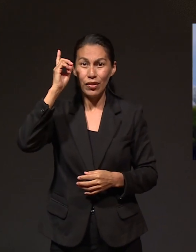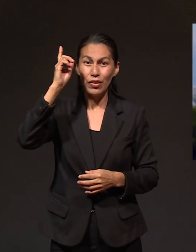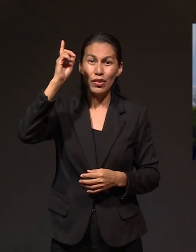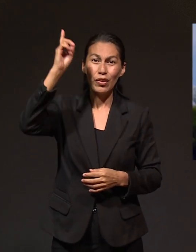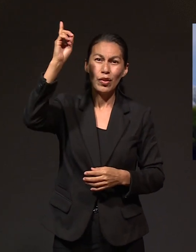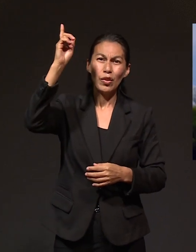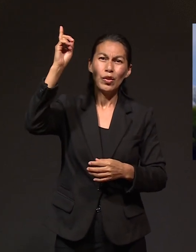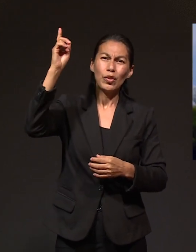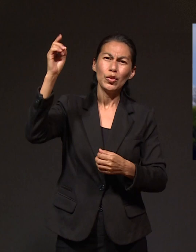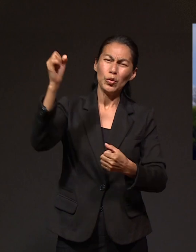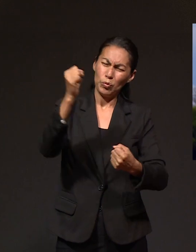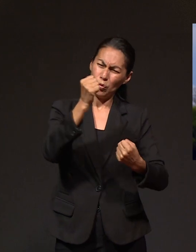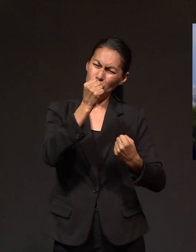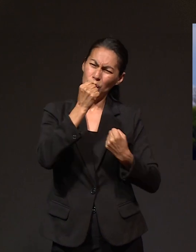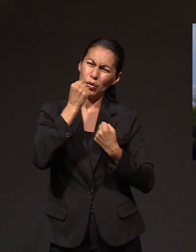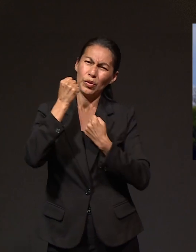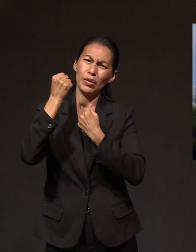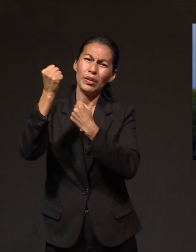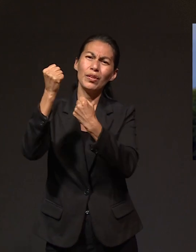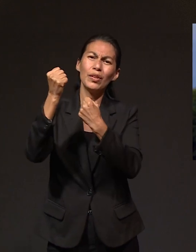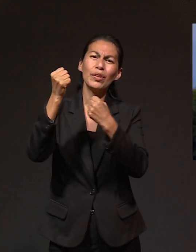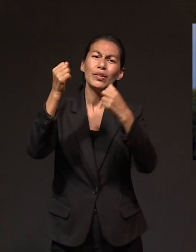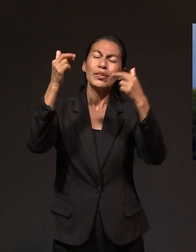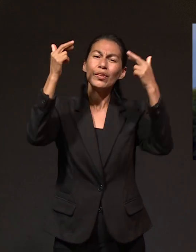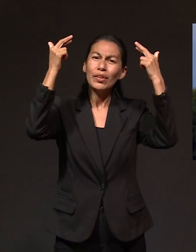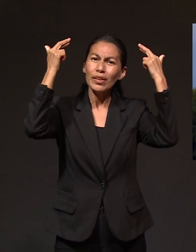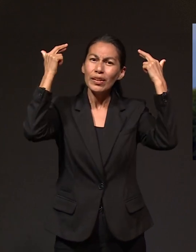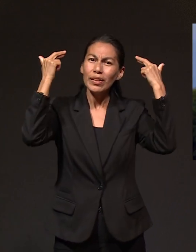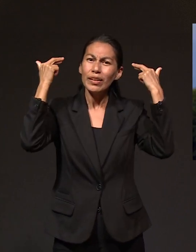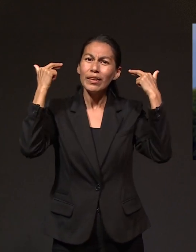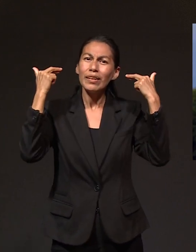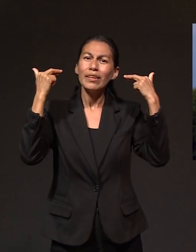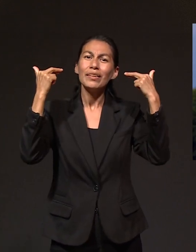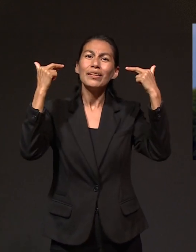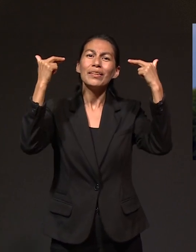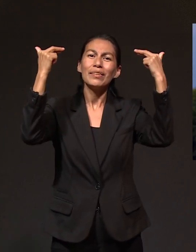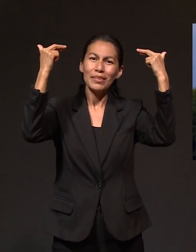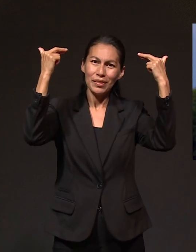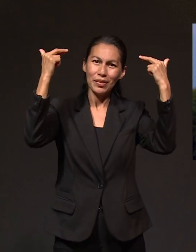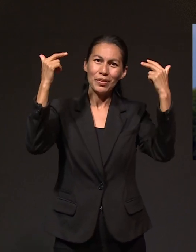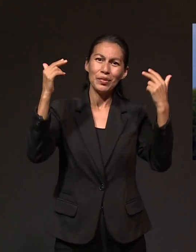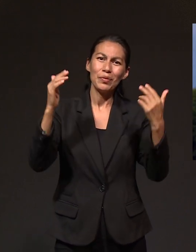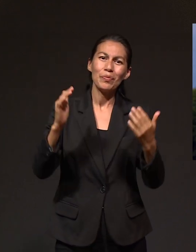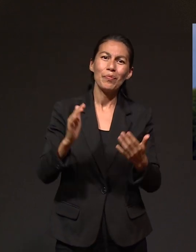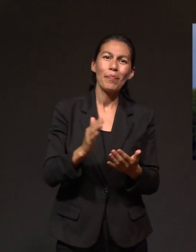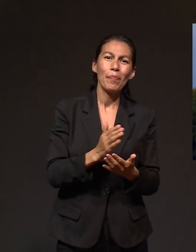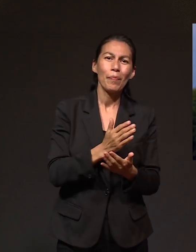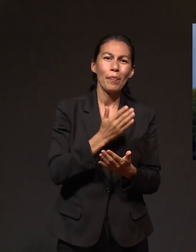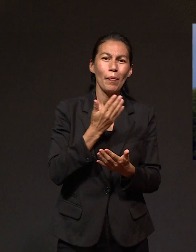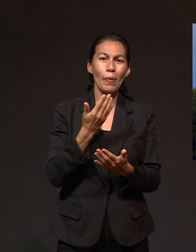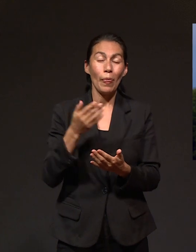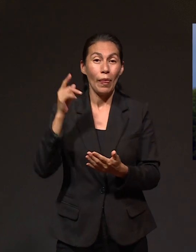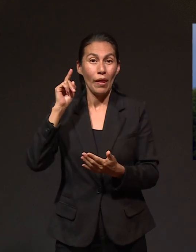es reina y gloria, él es Dios.